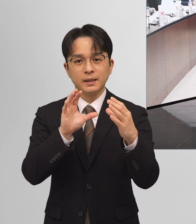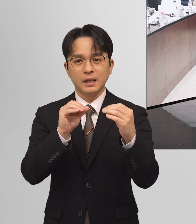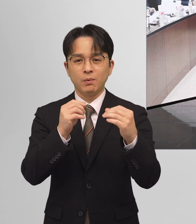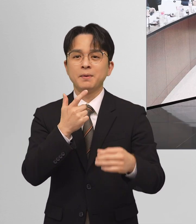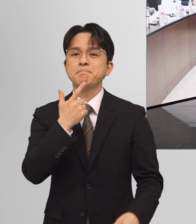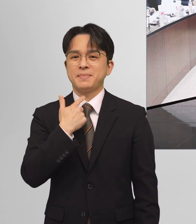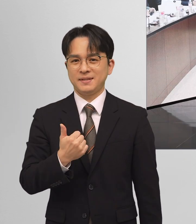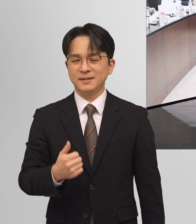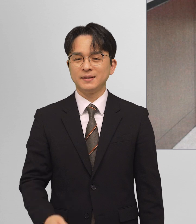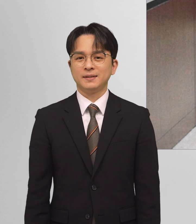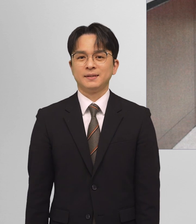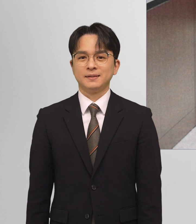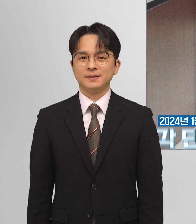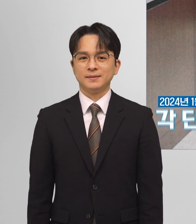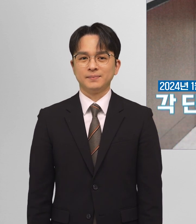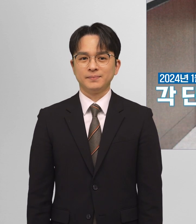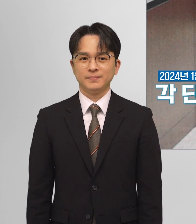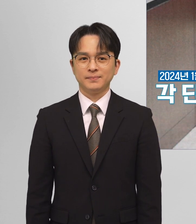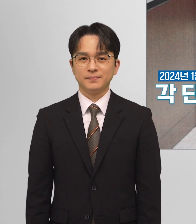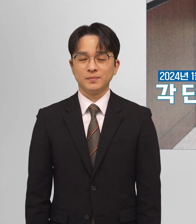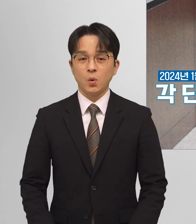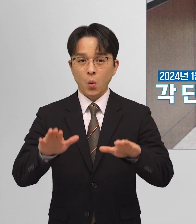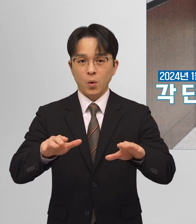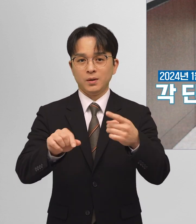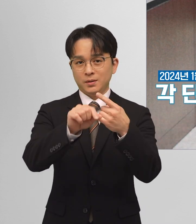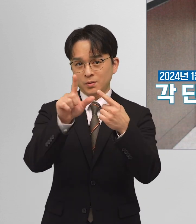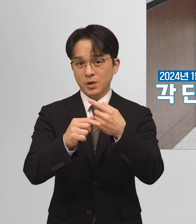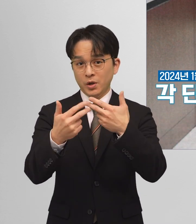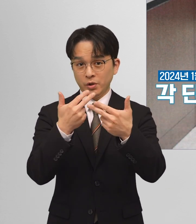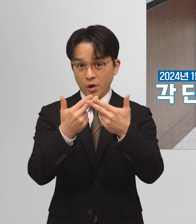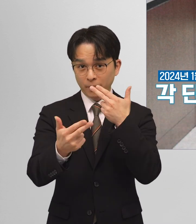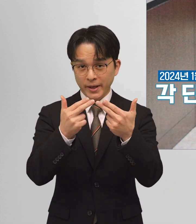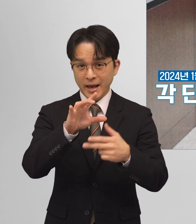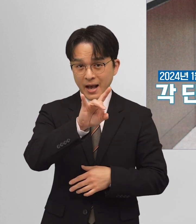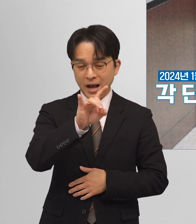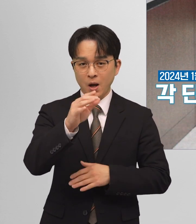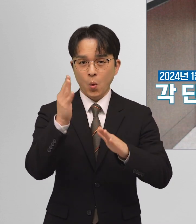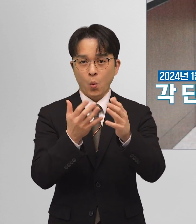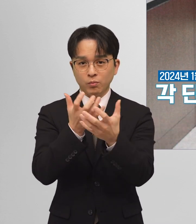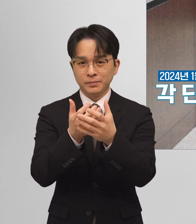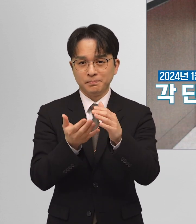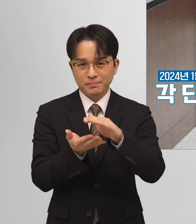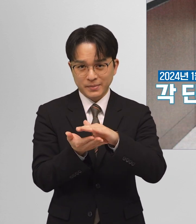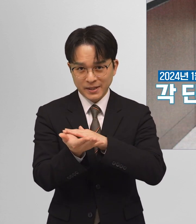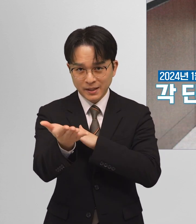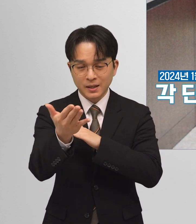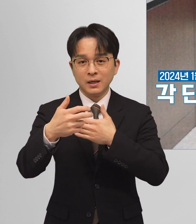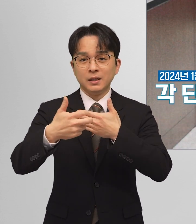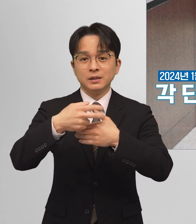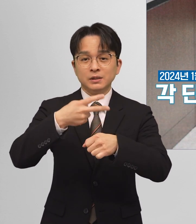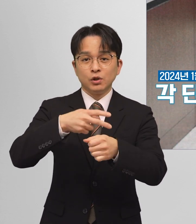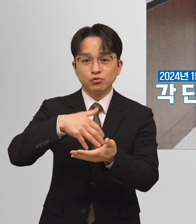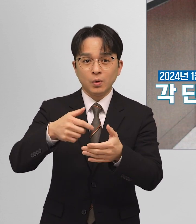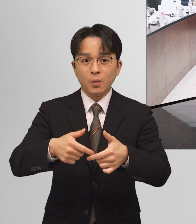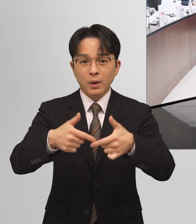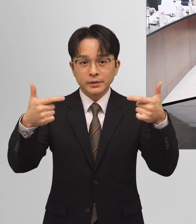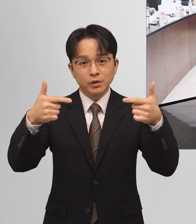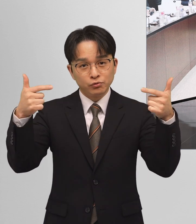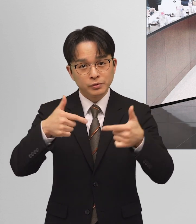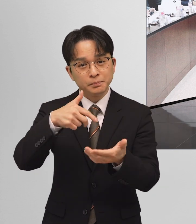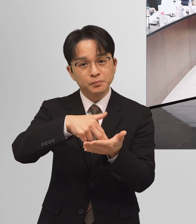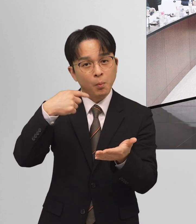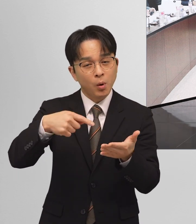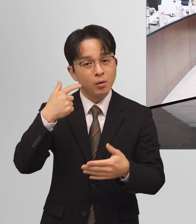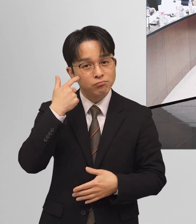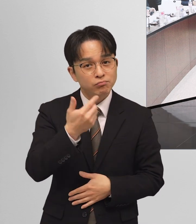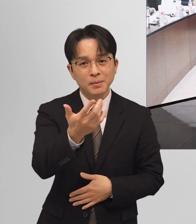지속적으로 수렴한 바 있습니다. 올해 1월 공문으로 각 단체에 의대 정원 증원 규모에 대한 의견을 요청했고요. 심도